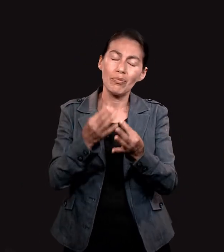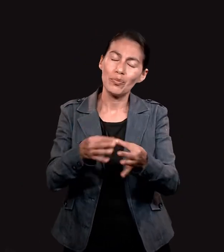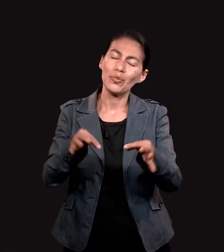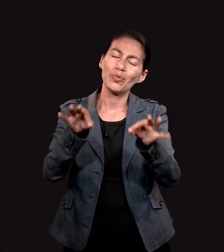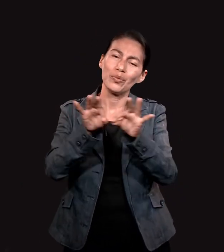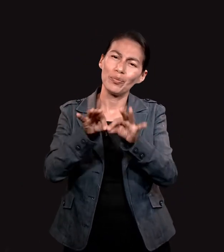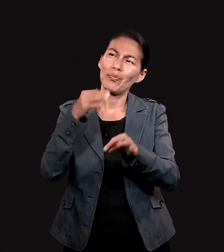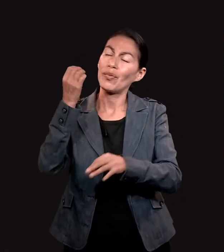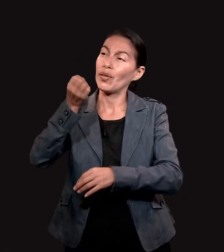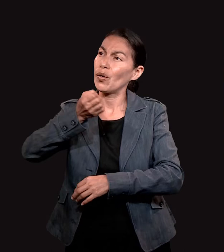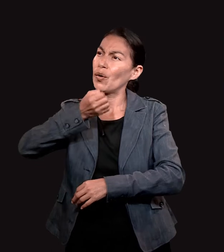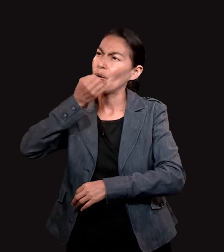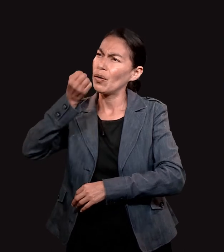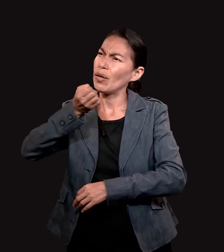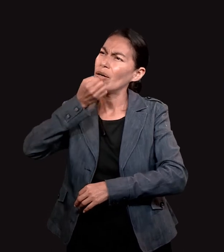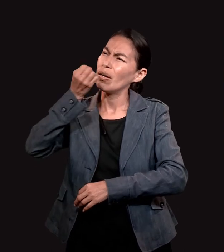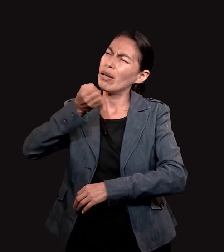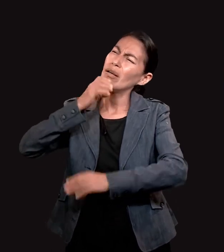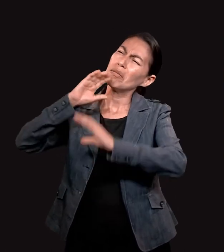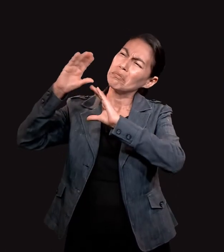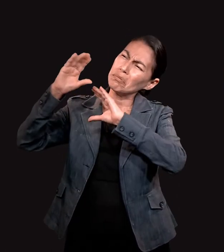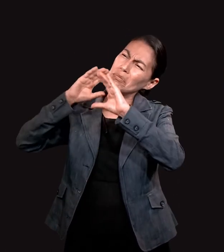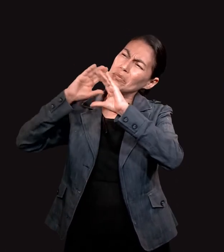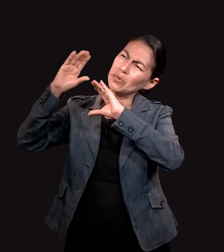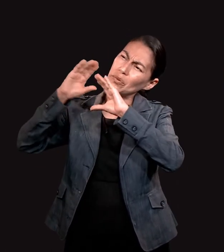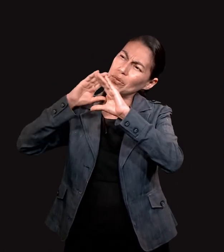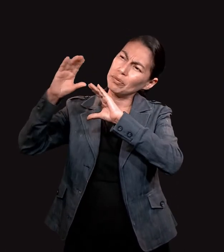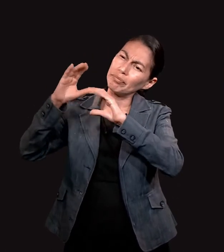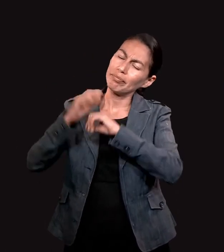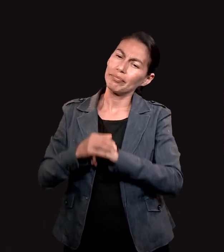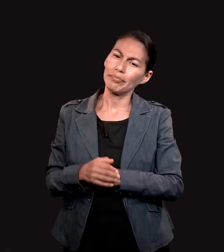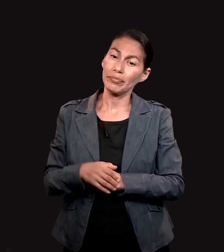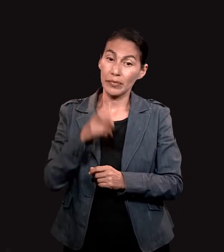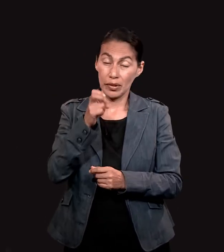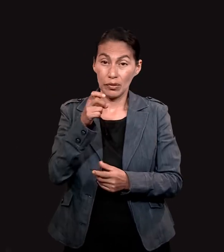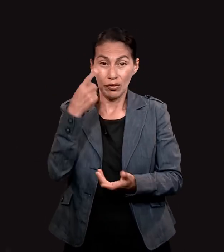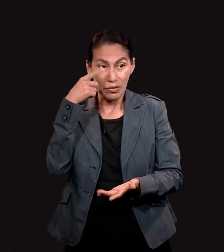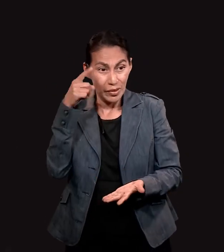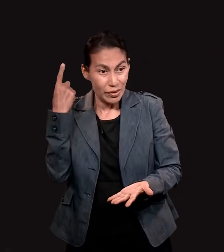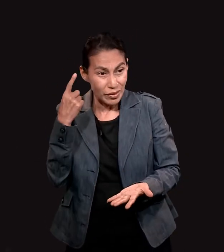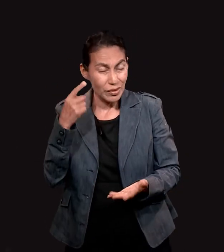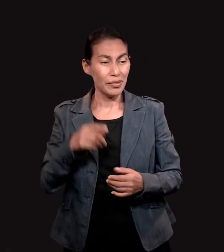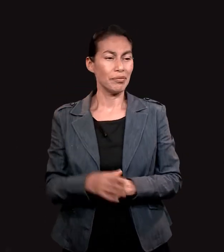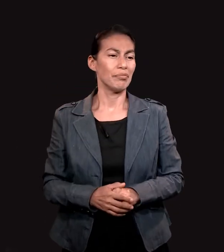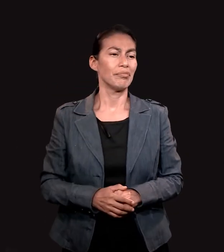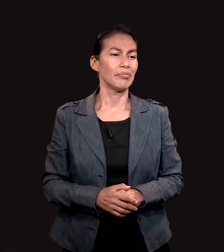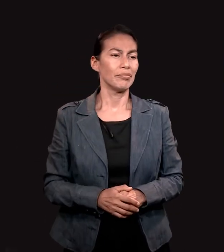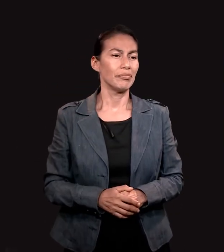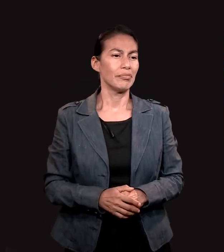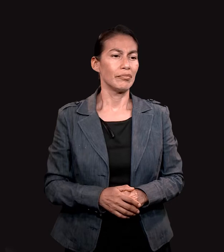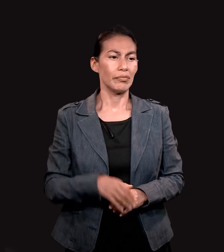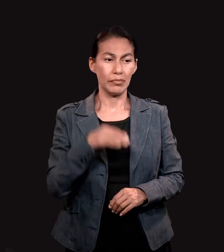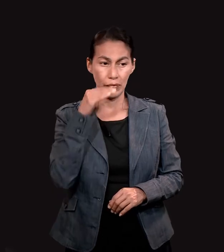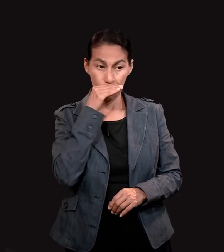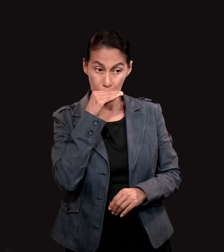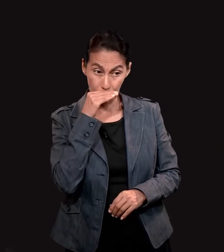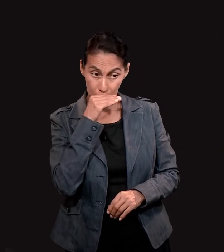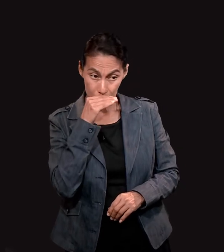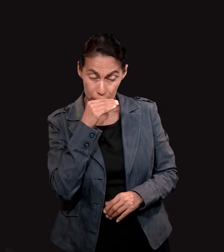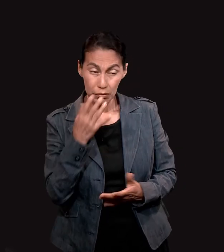que estamos viviendo, yo creo que es fundamental que aprendamos a orar, a tener esa comunión con Dios en base a la oración. Y es tan